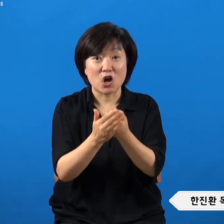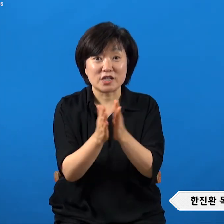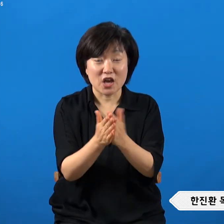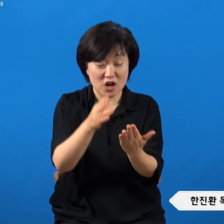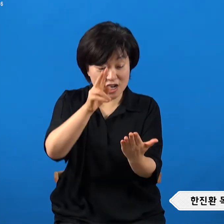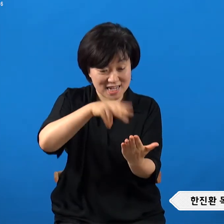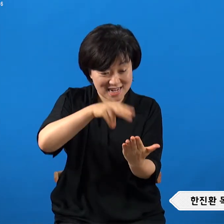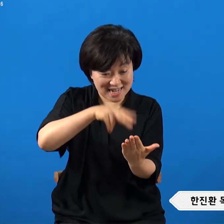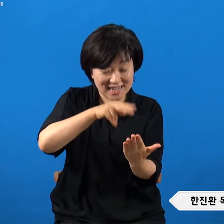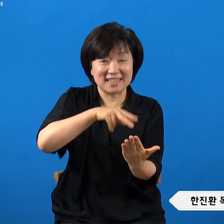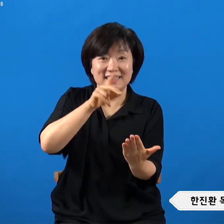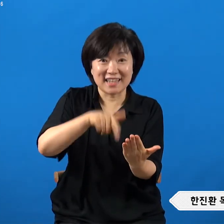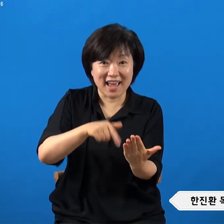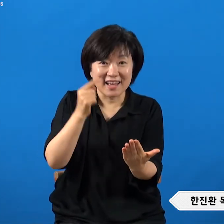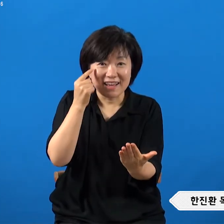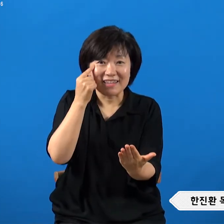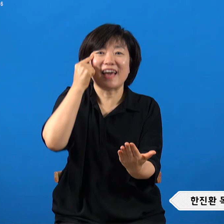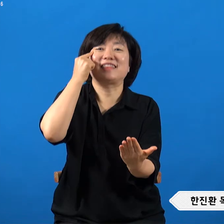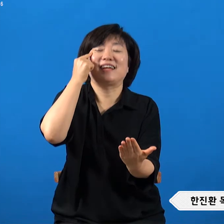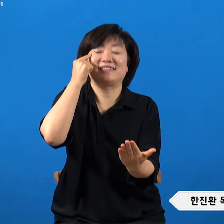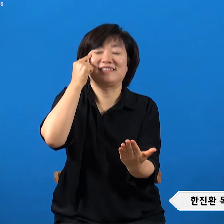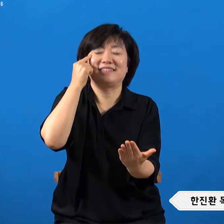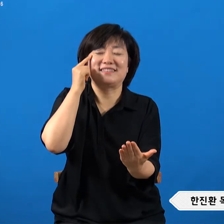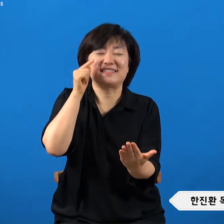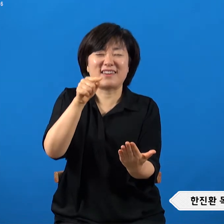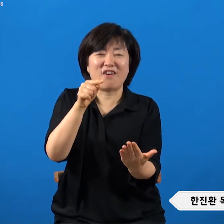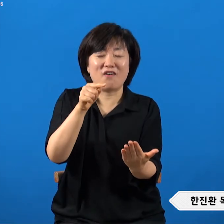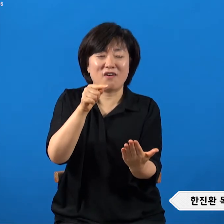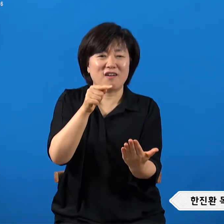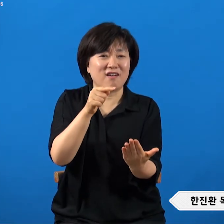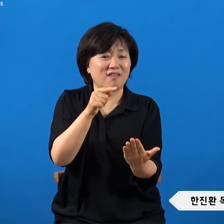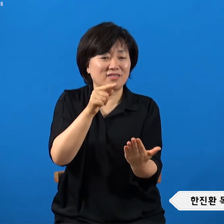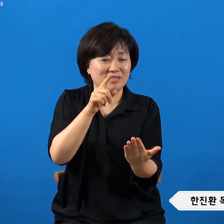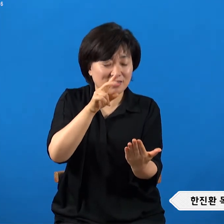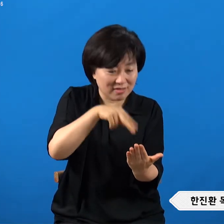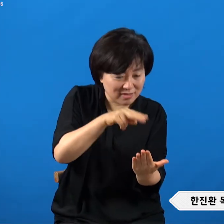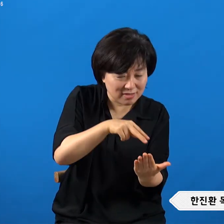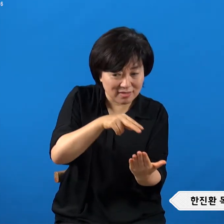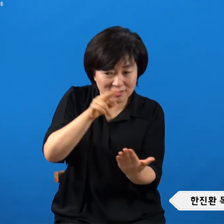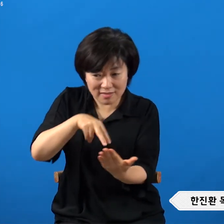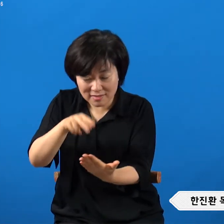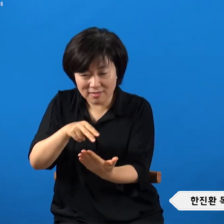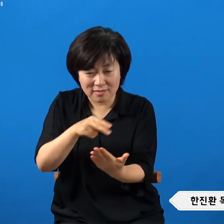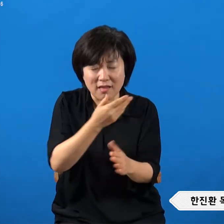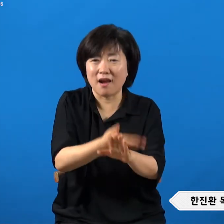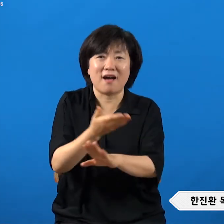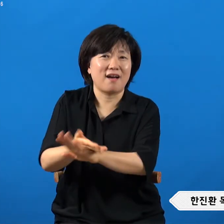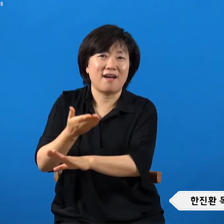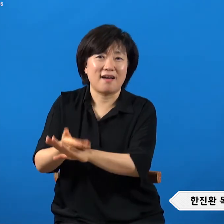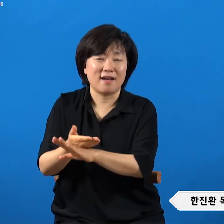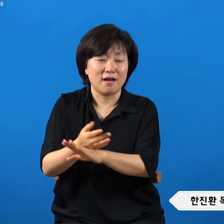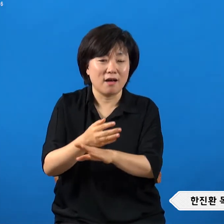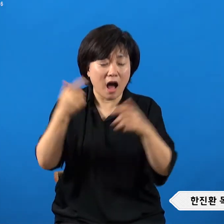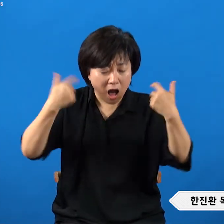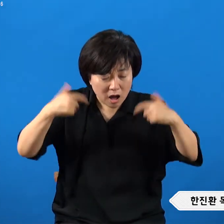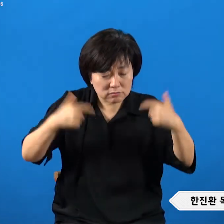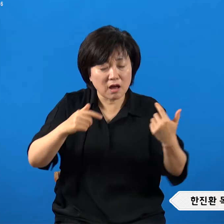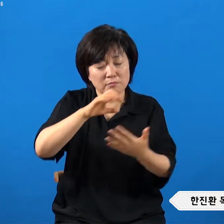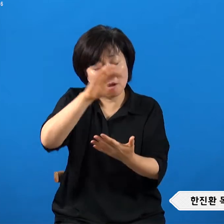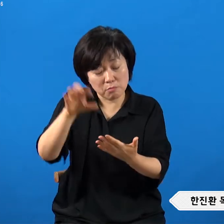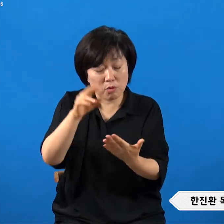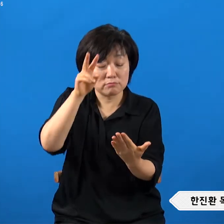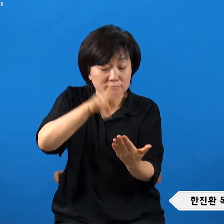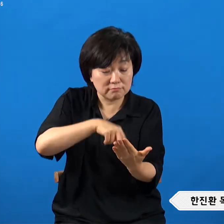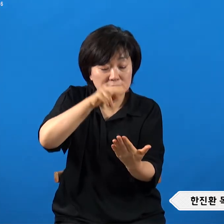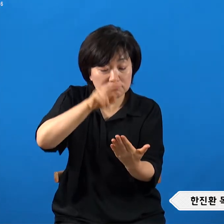성경 읽을 때마다 그 깨닫는 정도가 늘 다르지요. 늘 똑같은 본문 말씀인데 이